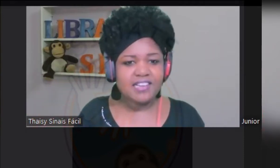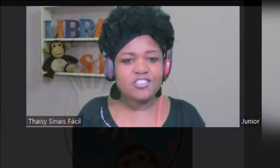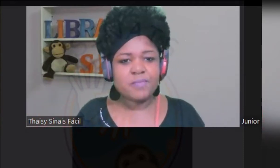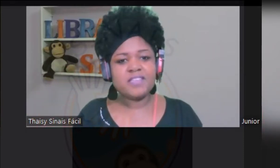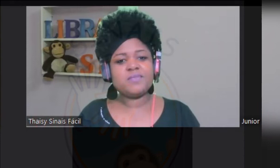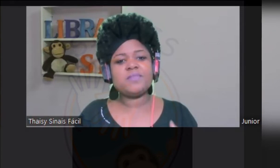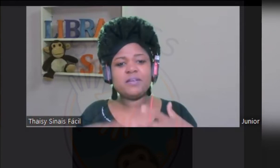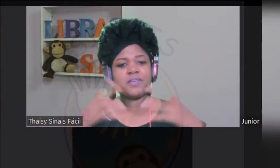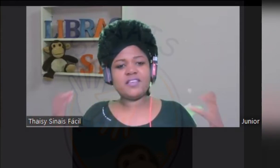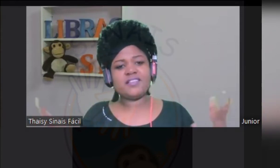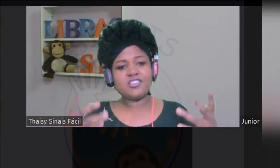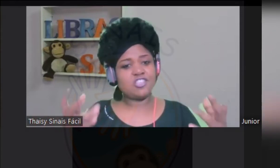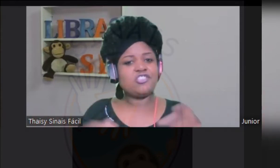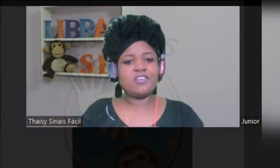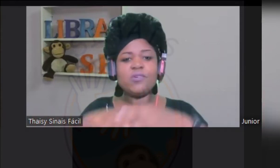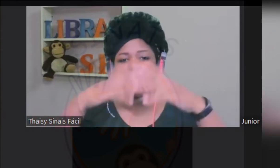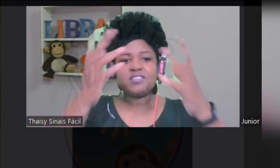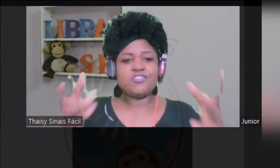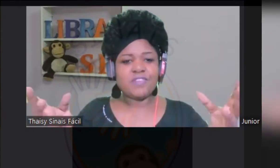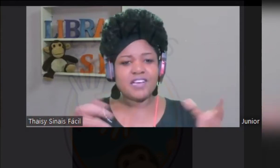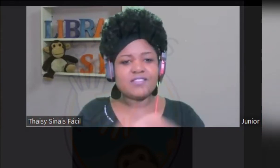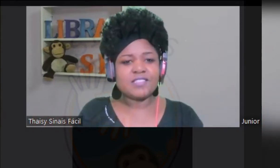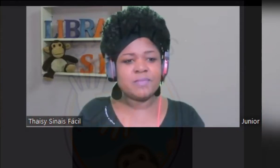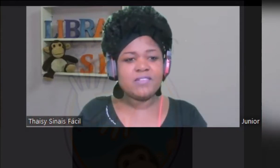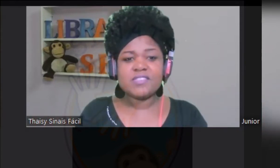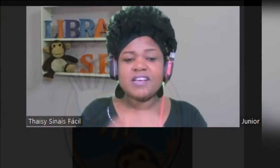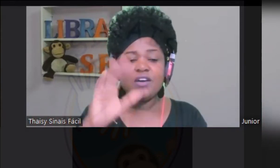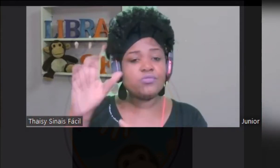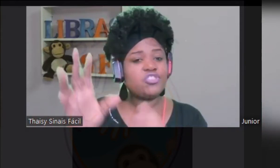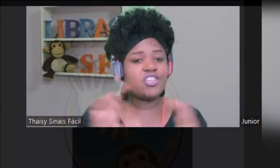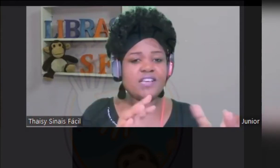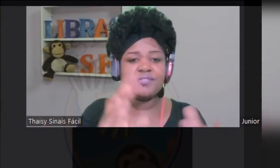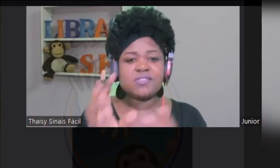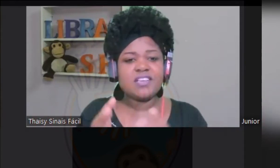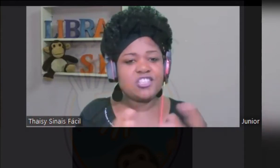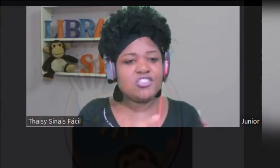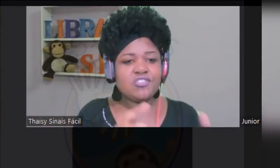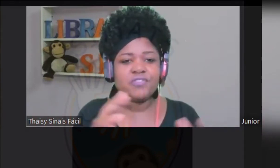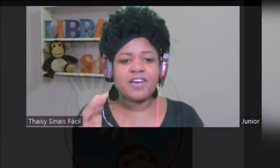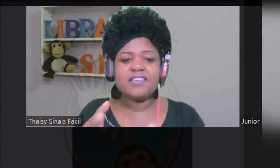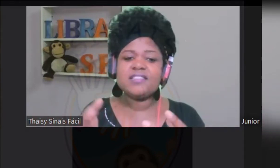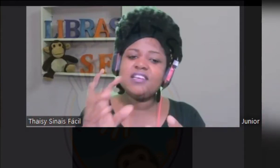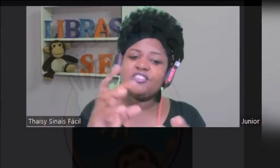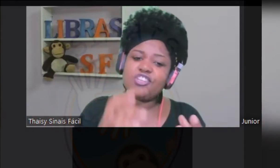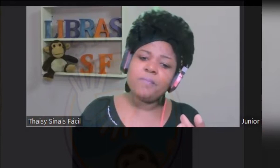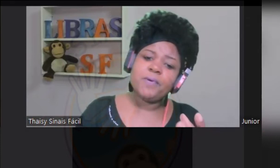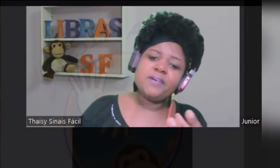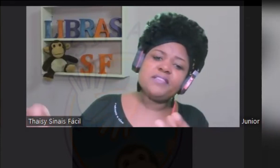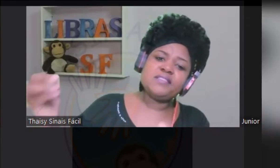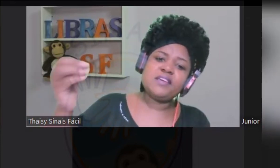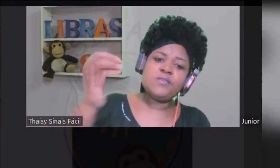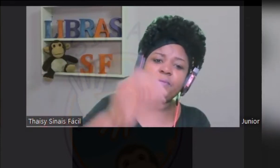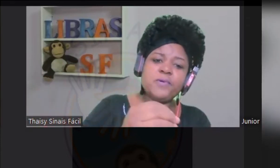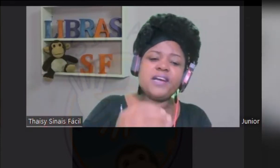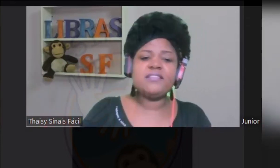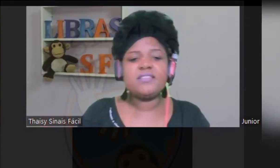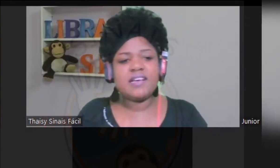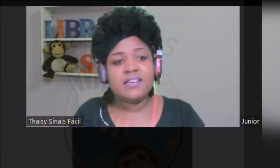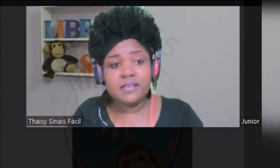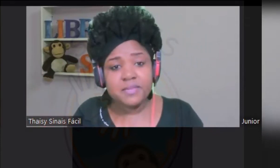espontaneidade mesmo, né? Porque tem gente que gosta de falar com as mãos, os gestos que a gente faz já podem ser incorporados na Libras e